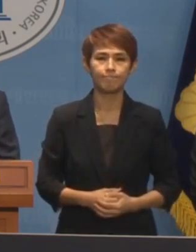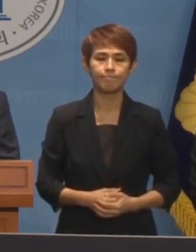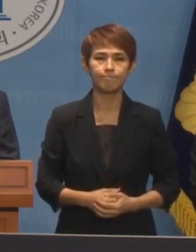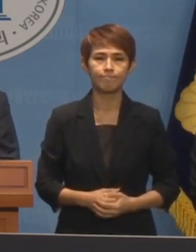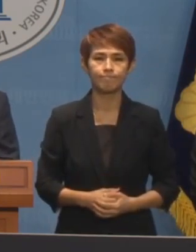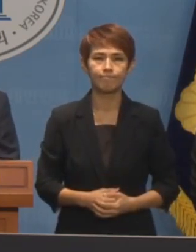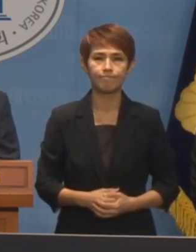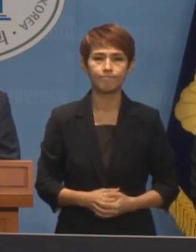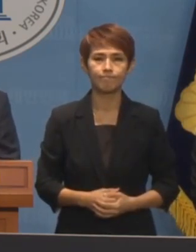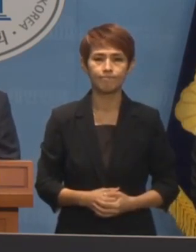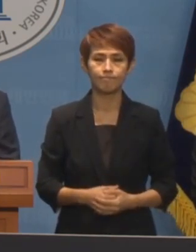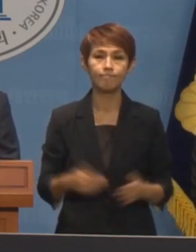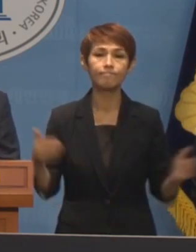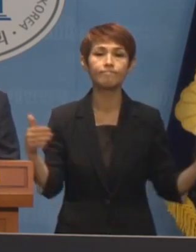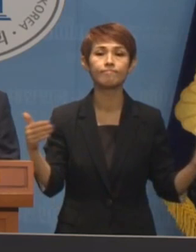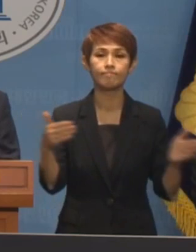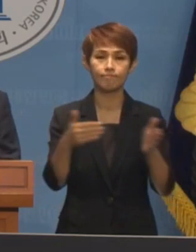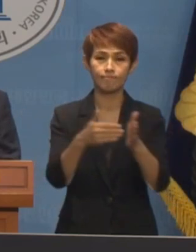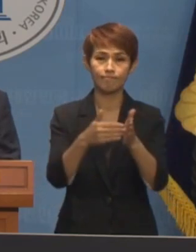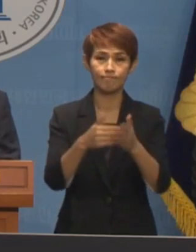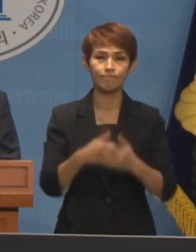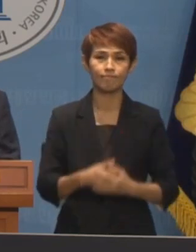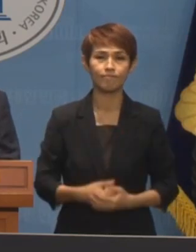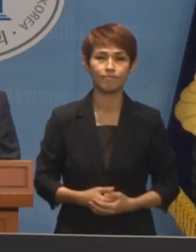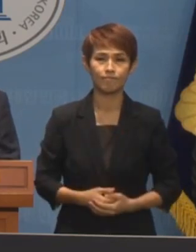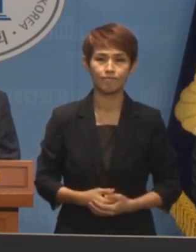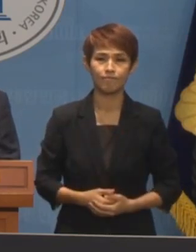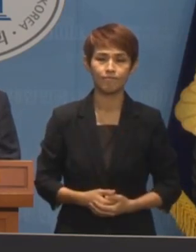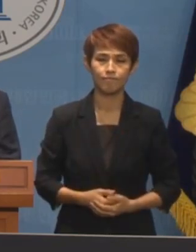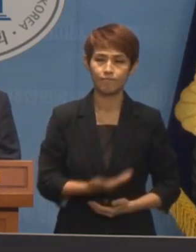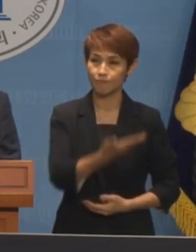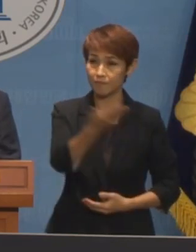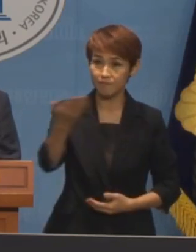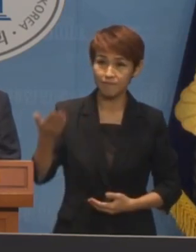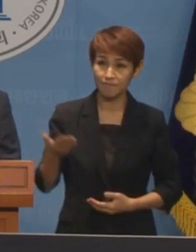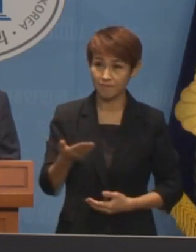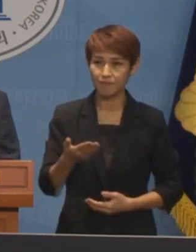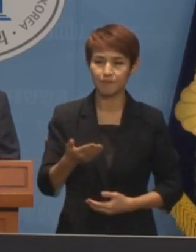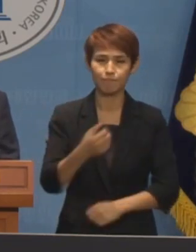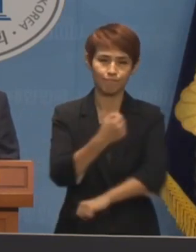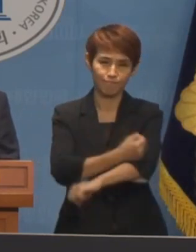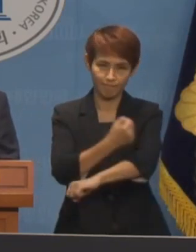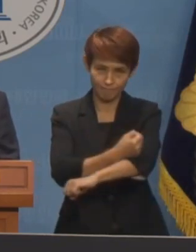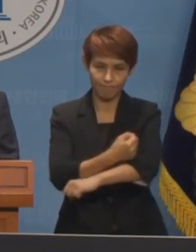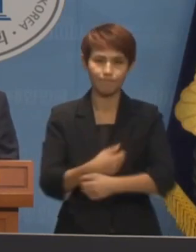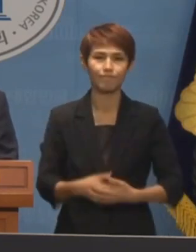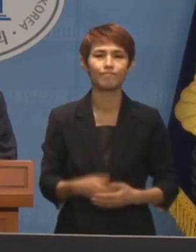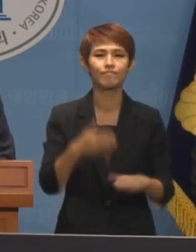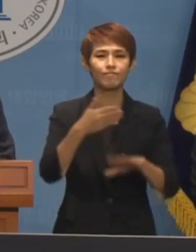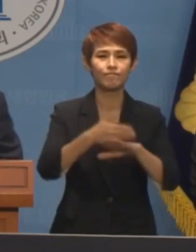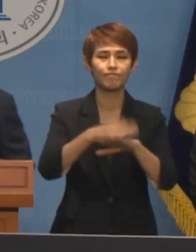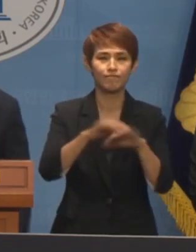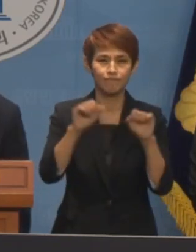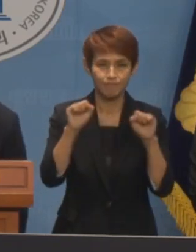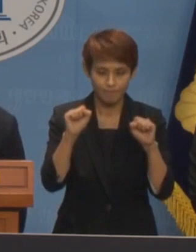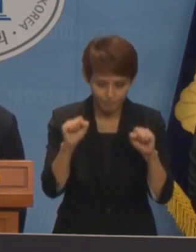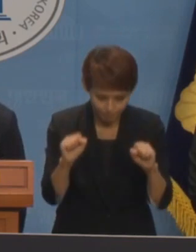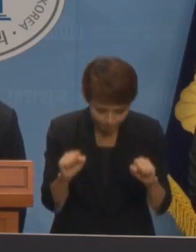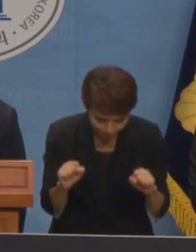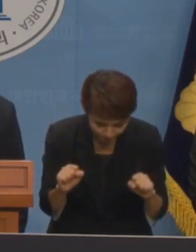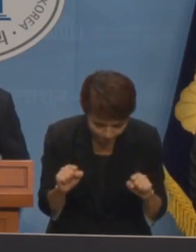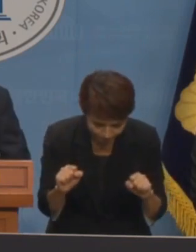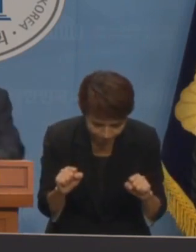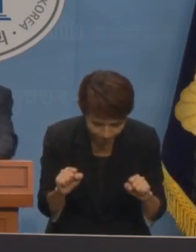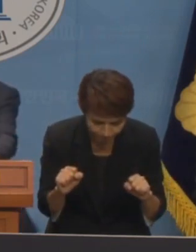오늘 기자회견을 마치겠습니다. 언론인 기자 여러분들 수고 많으셨습니다. 감사합니다.